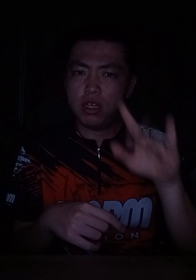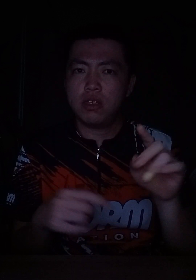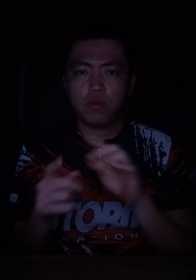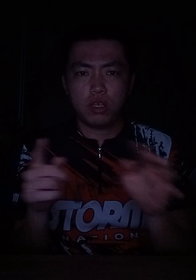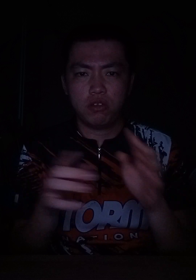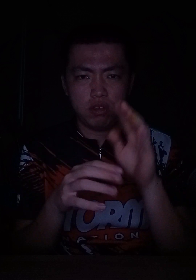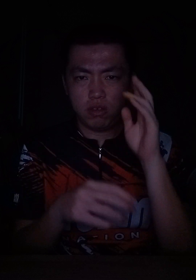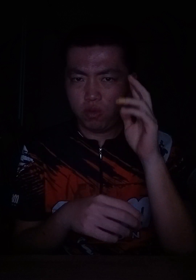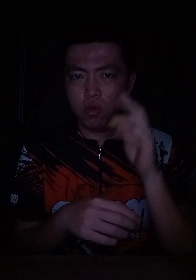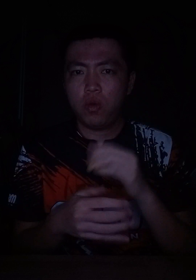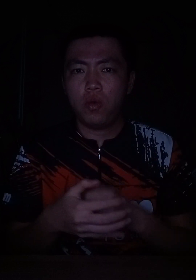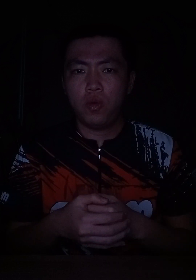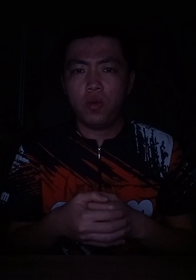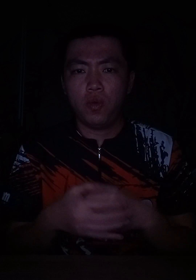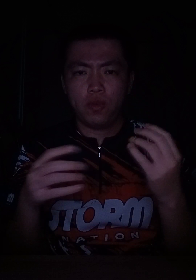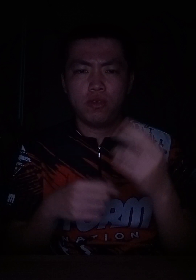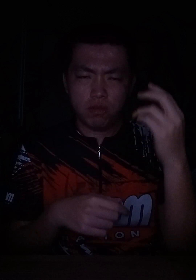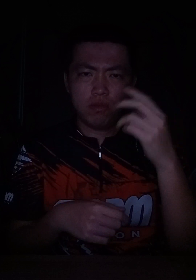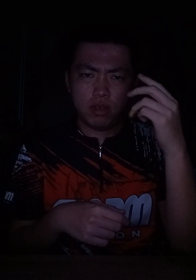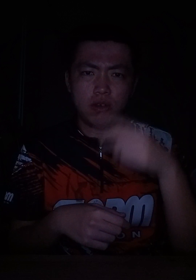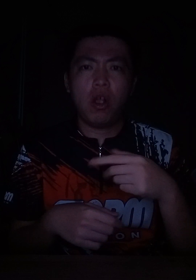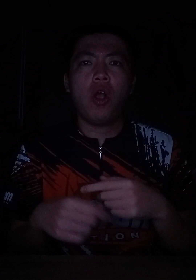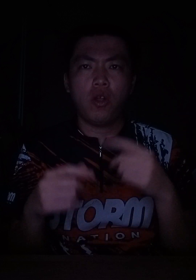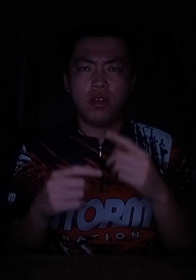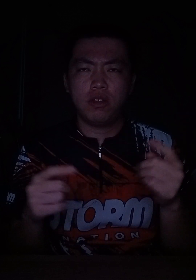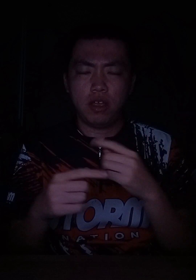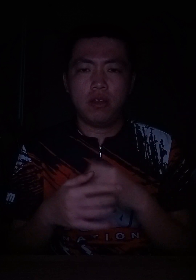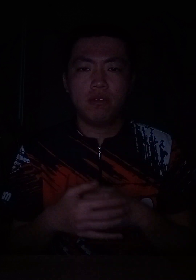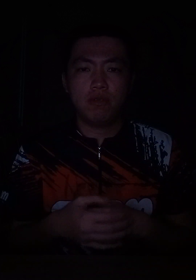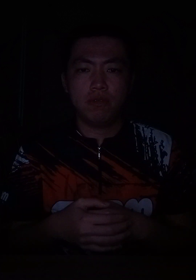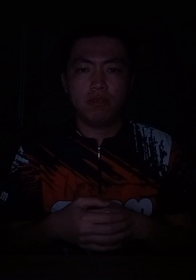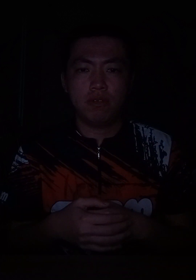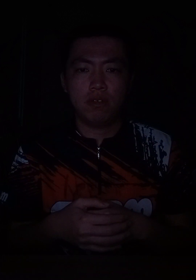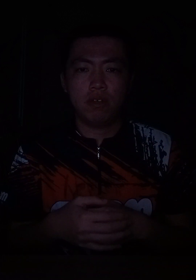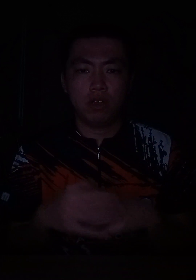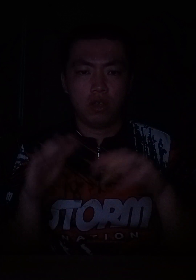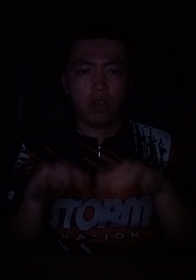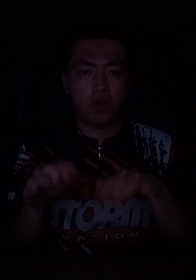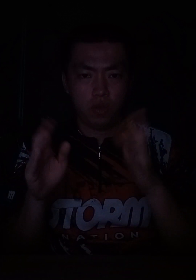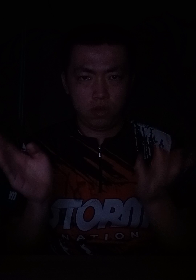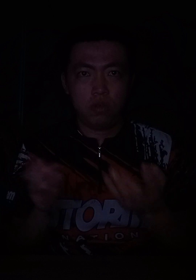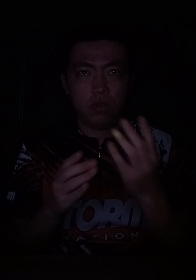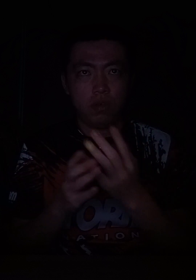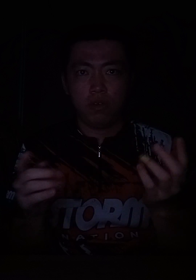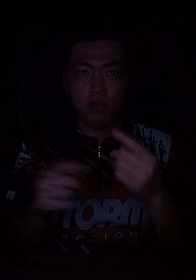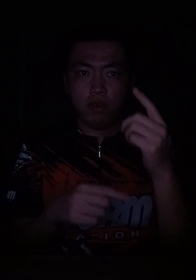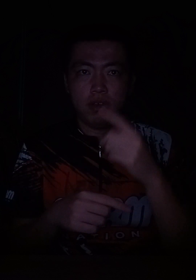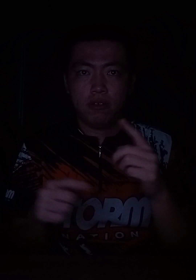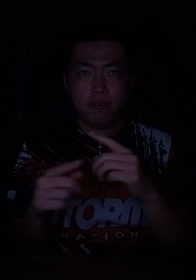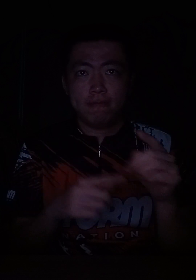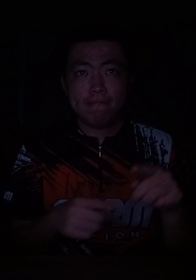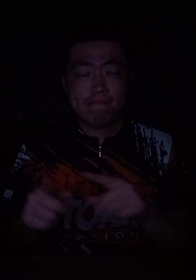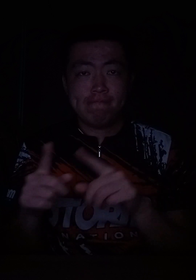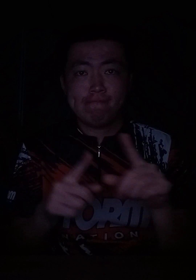되는 사업장으로 중대재해처벌법 적용 대상이 됩니다. 고용노동부는 사고 원인을 조사해 중대재해처벌법에